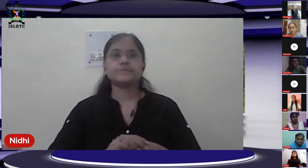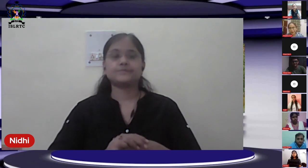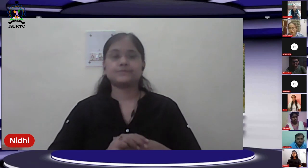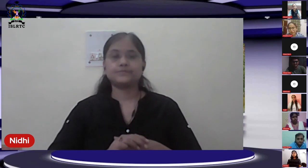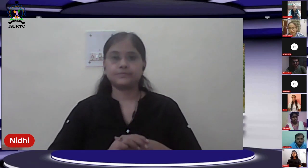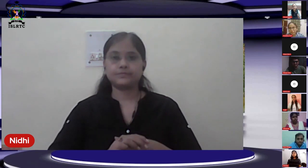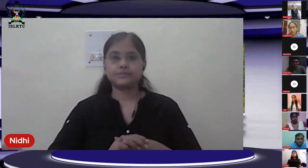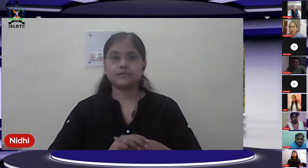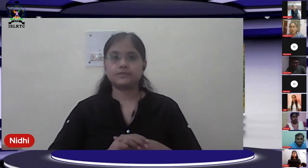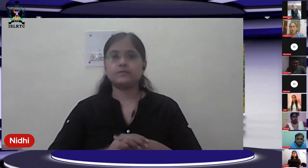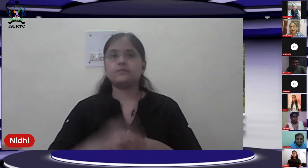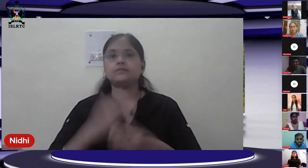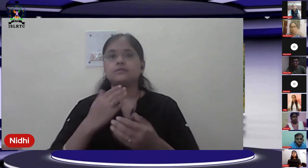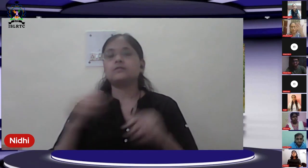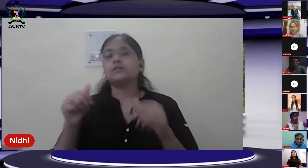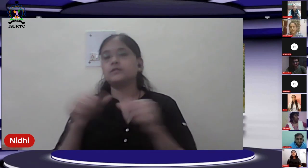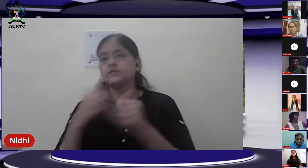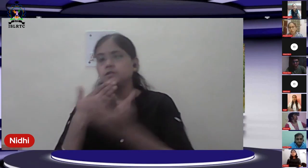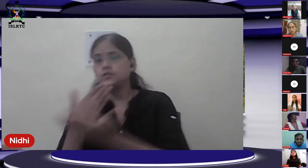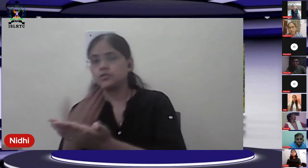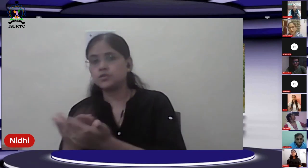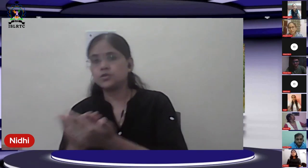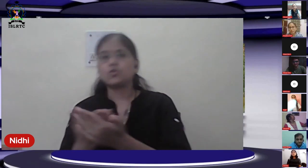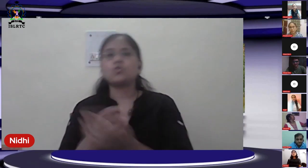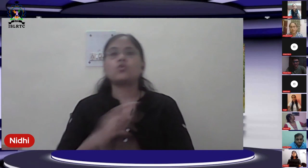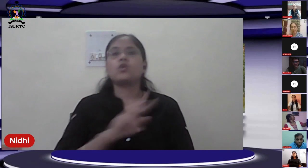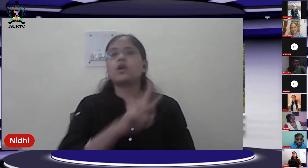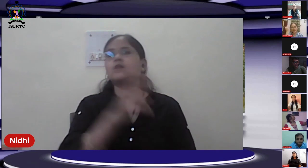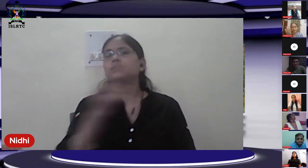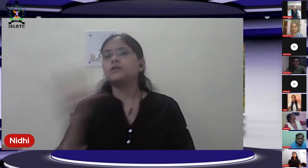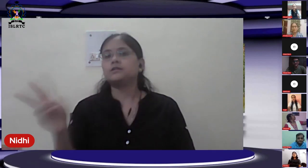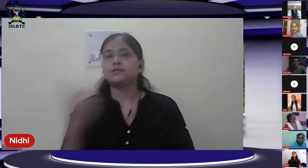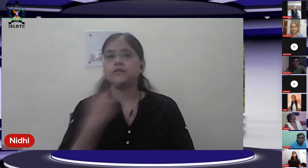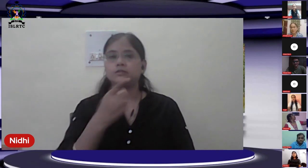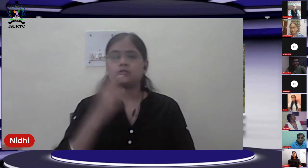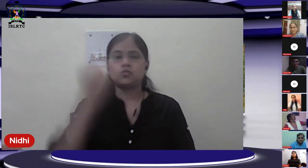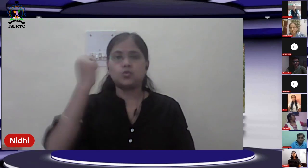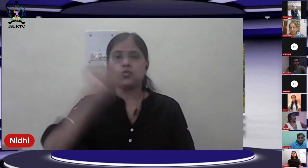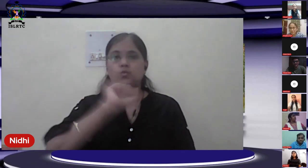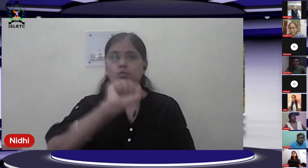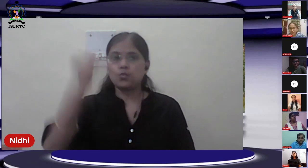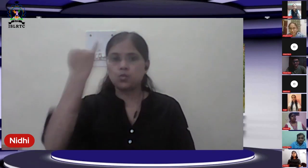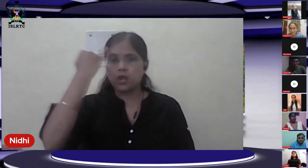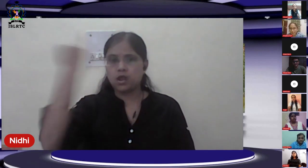थैंक यू अरुण। और कोई आप लोग में से और कोई कोई आइडिया देना चाहेगा,